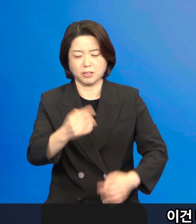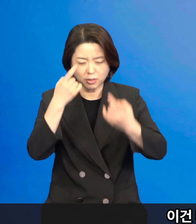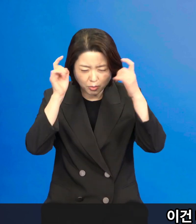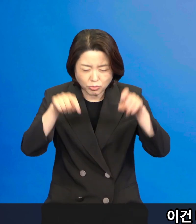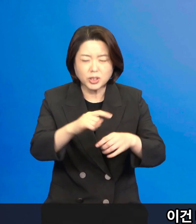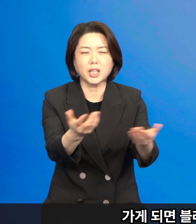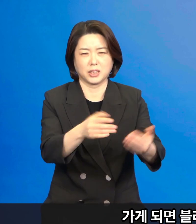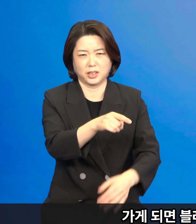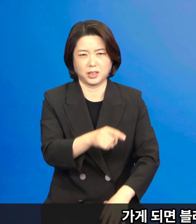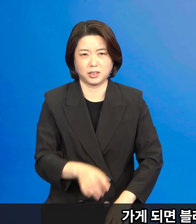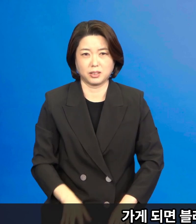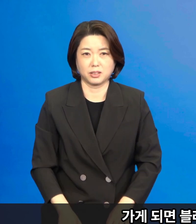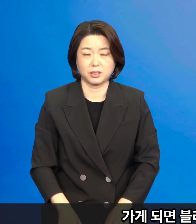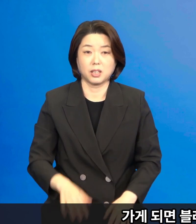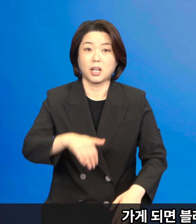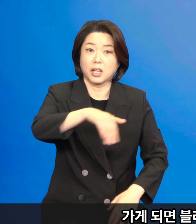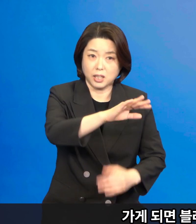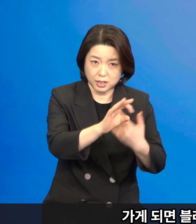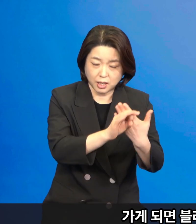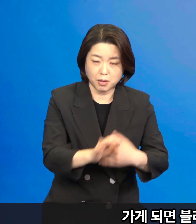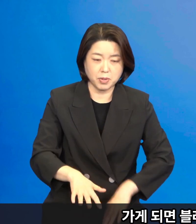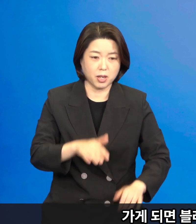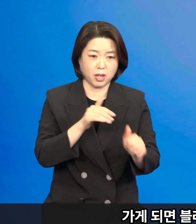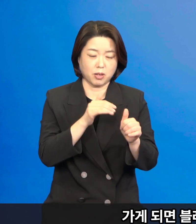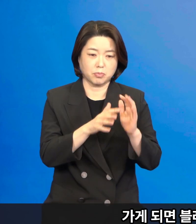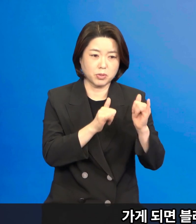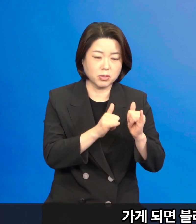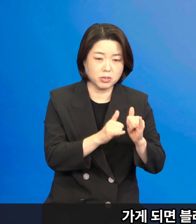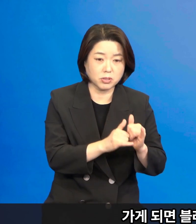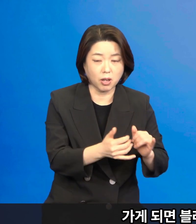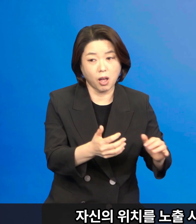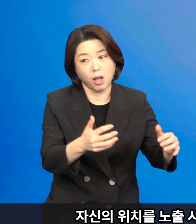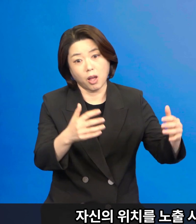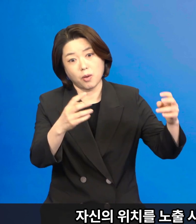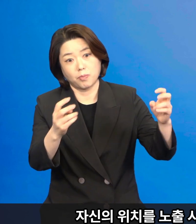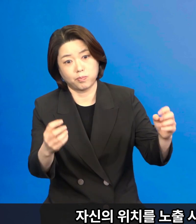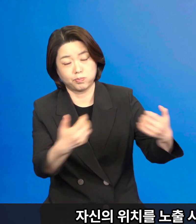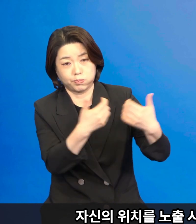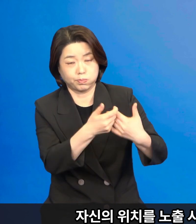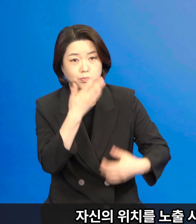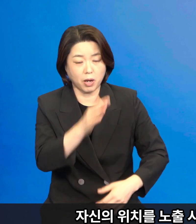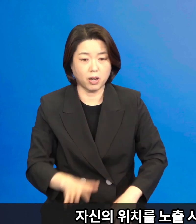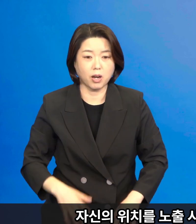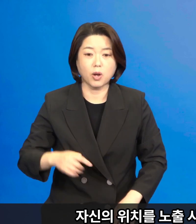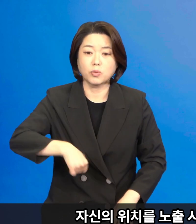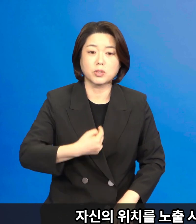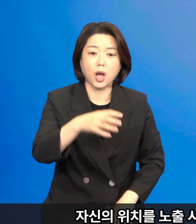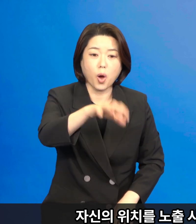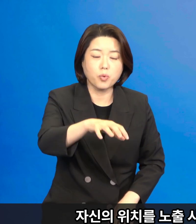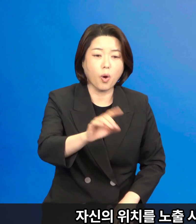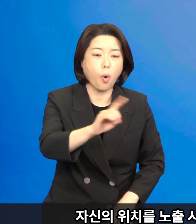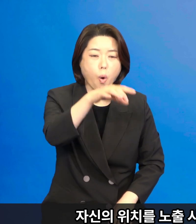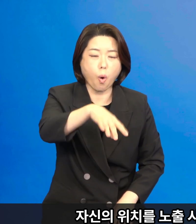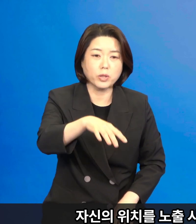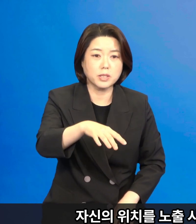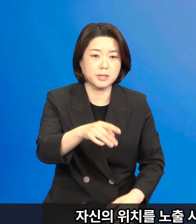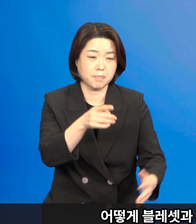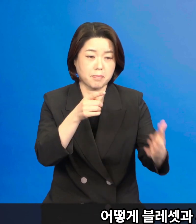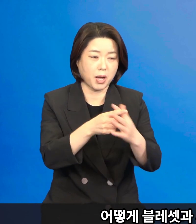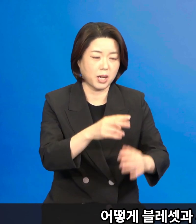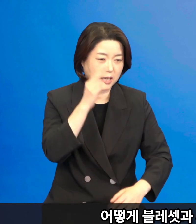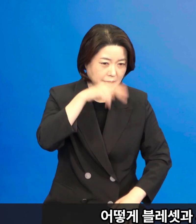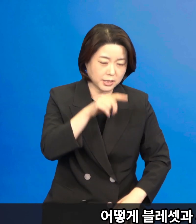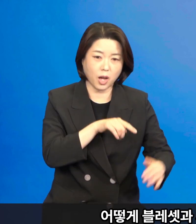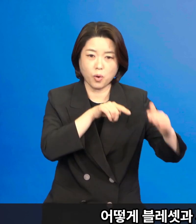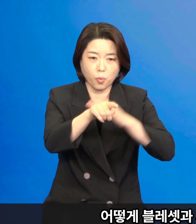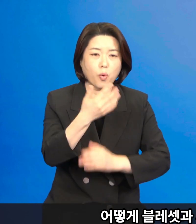짓이에요. 가게 되면 블레셋에 의해 질 수도 있고, 자신의 위치를 노출시켜서 사울이 쳐들어올 수도 있고,